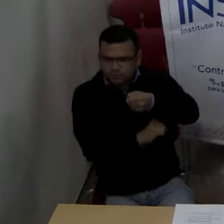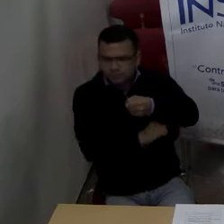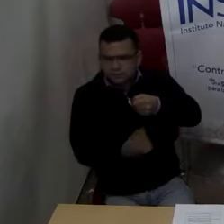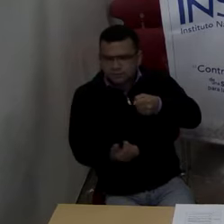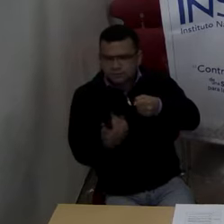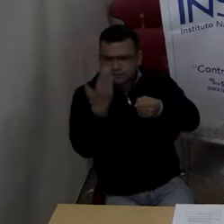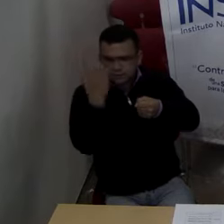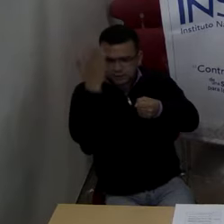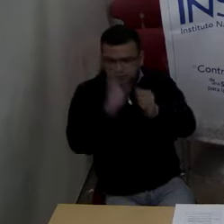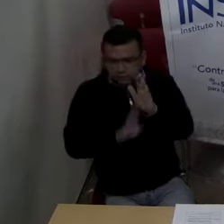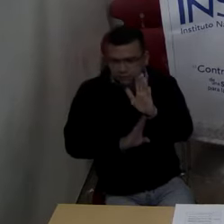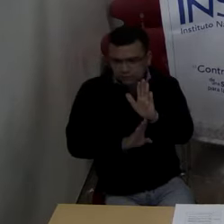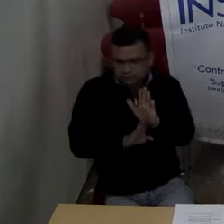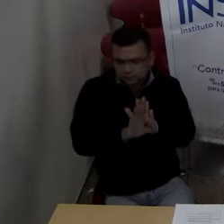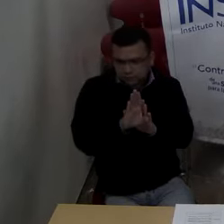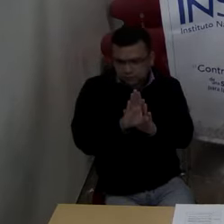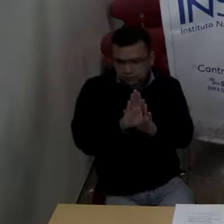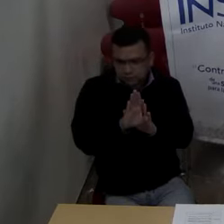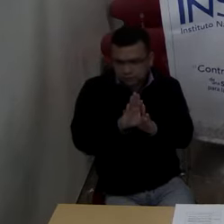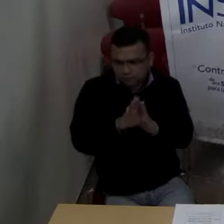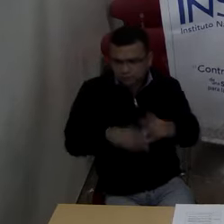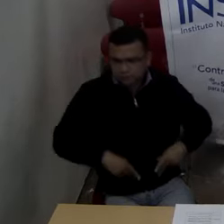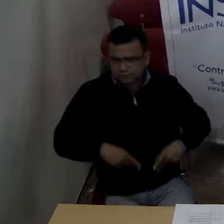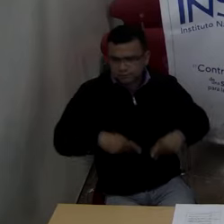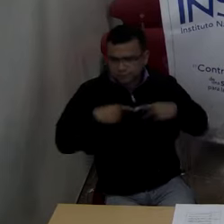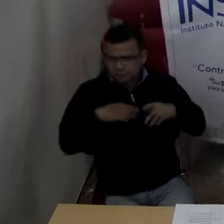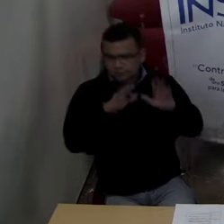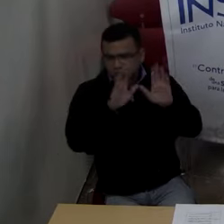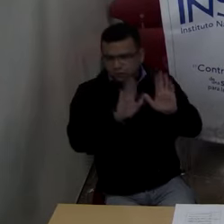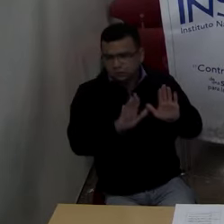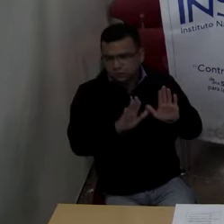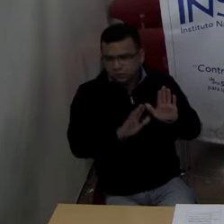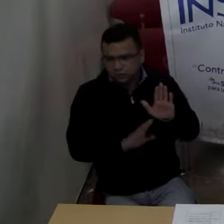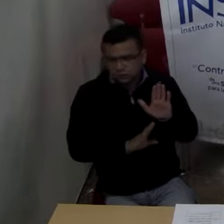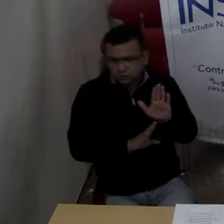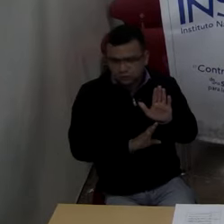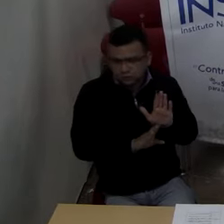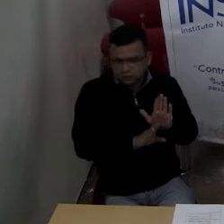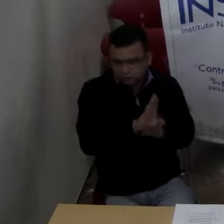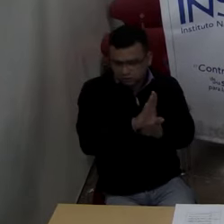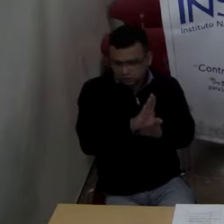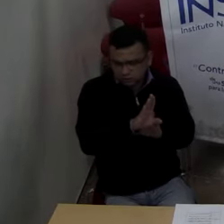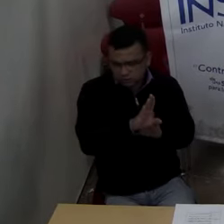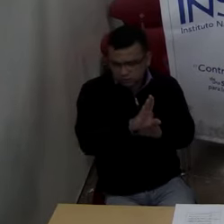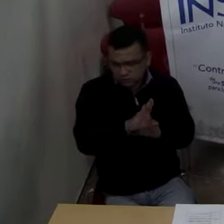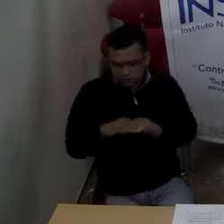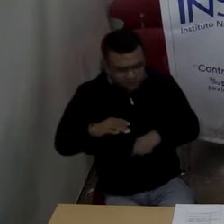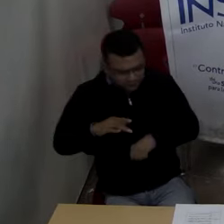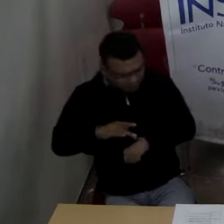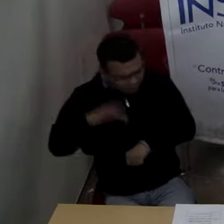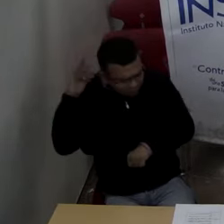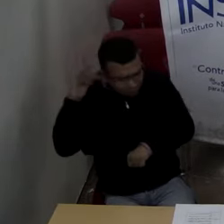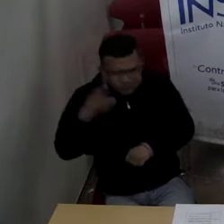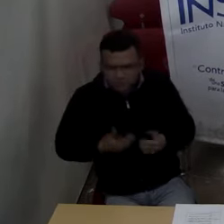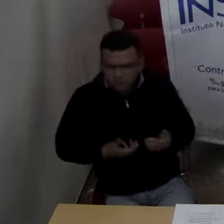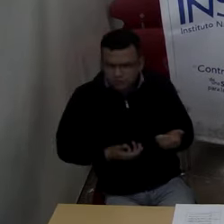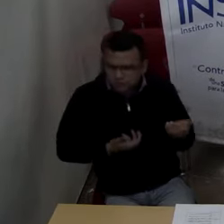una atención temprana, una detección oportuna en los primeros años de vida.